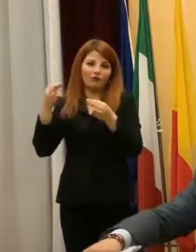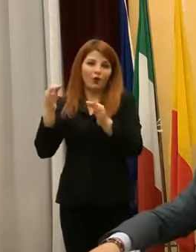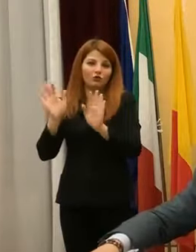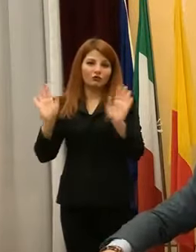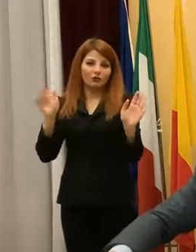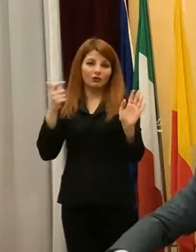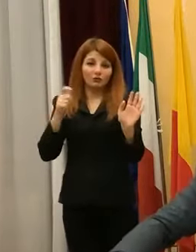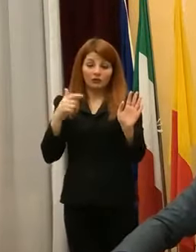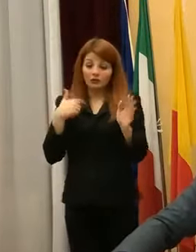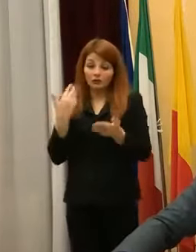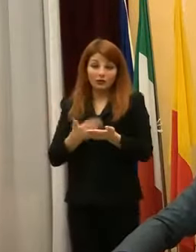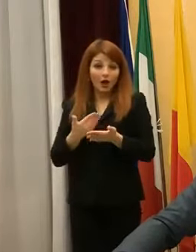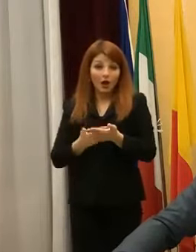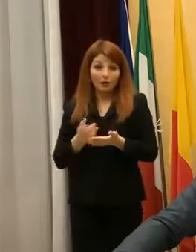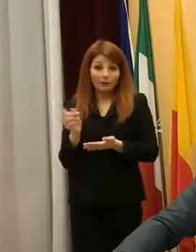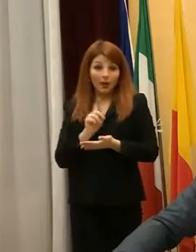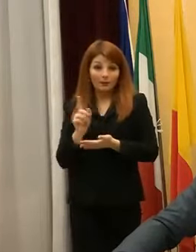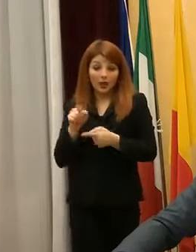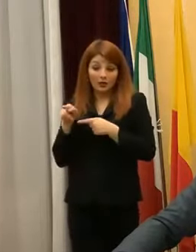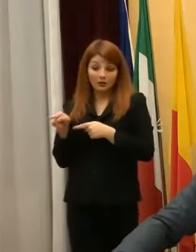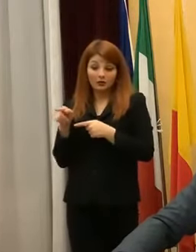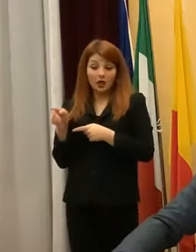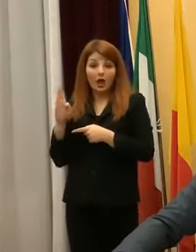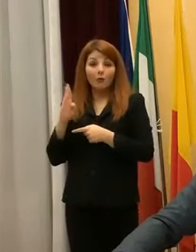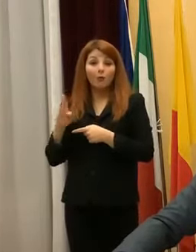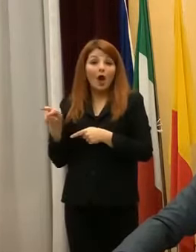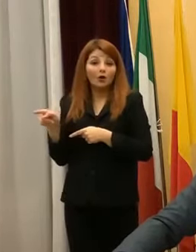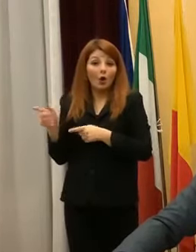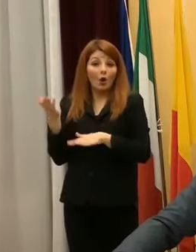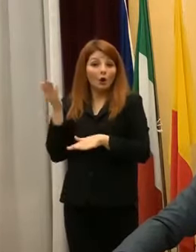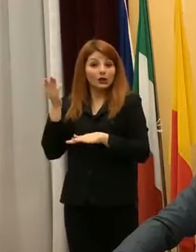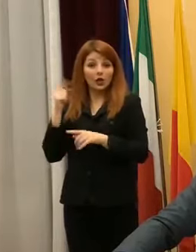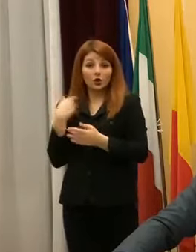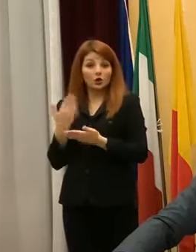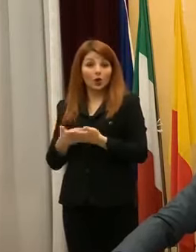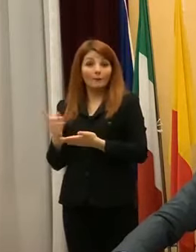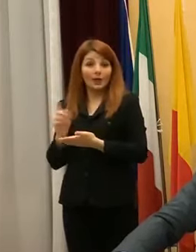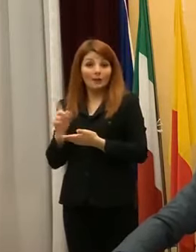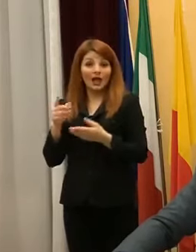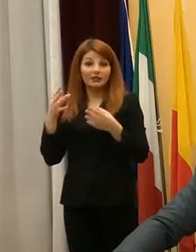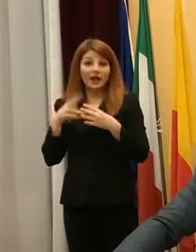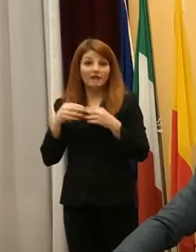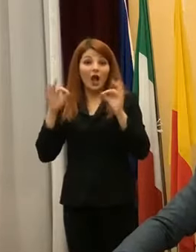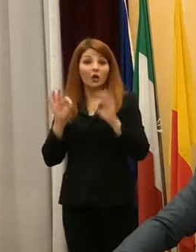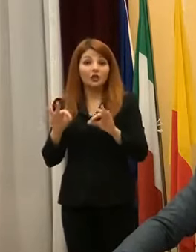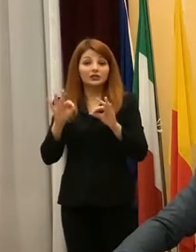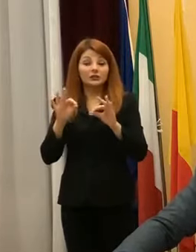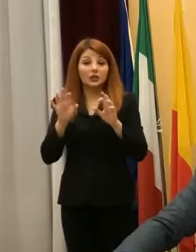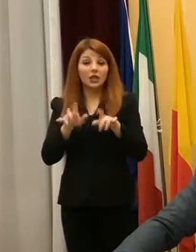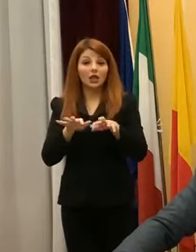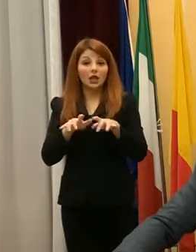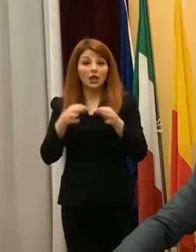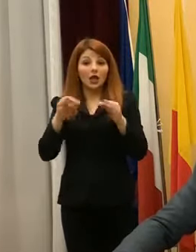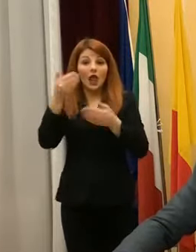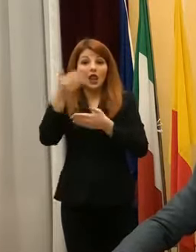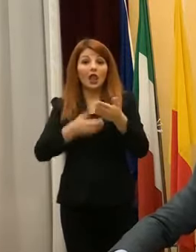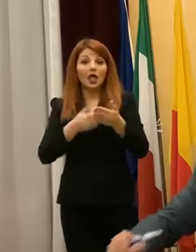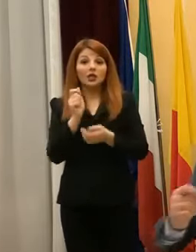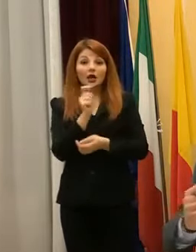cose. E chi sono io? Non sono il sindaco di Messina e io non sono pubblico ufficiale. Ma come